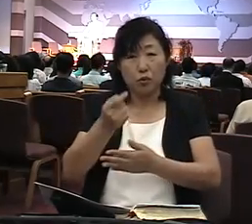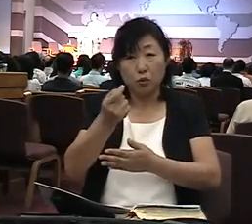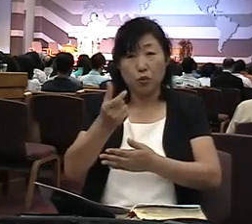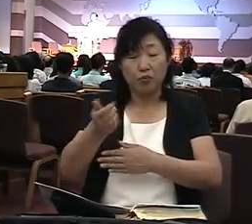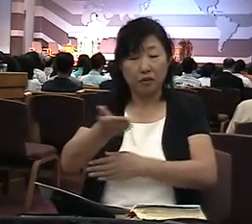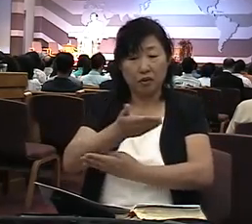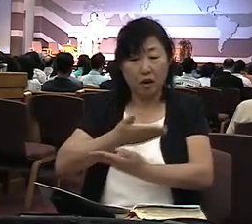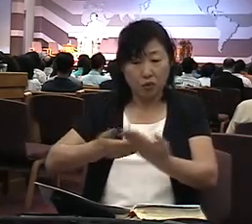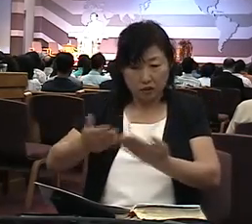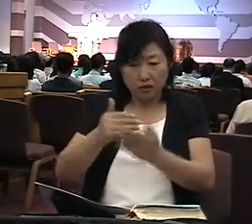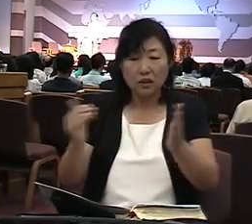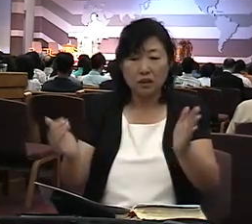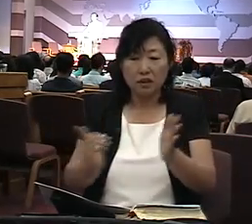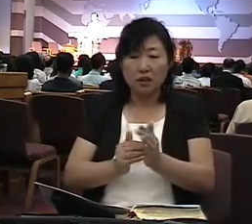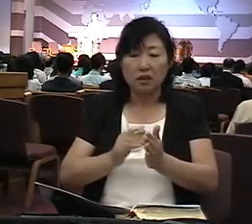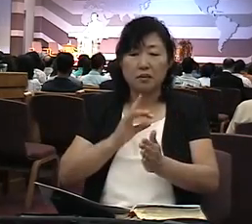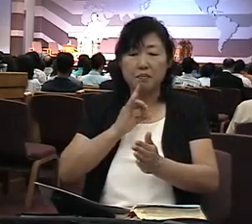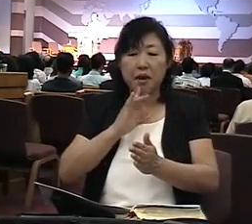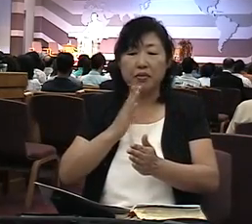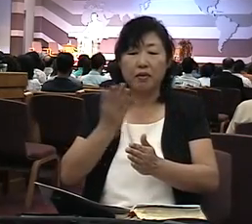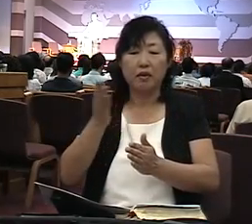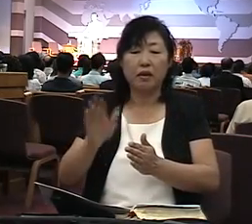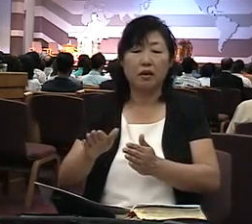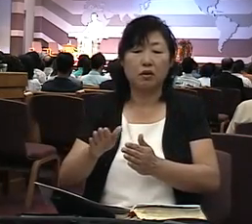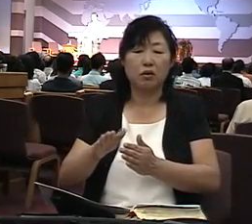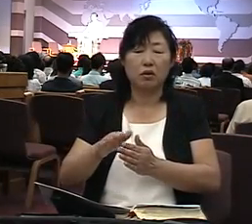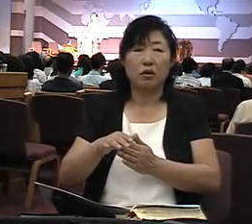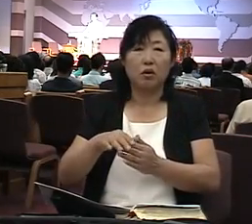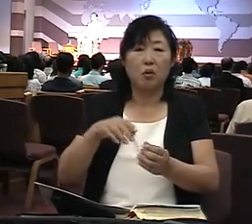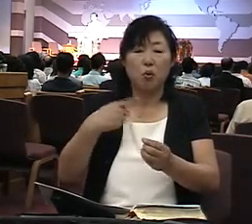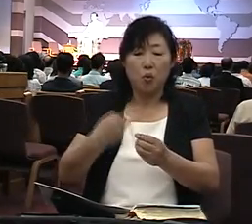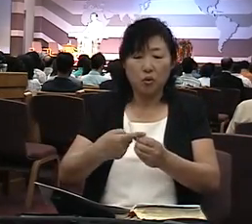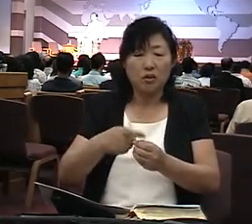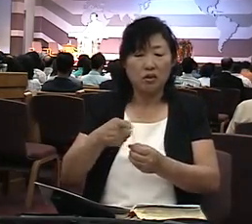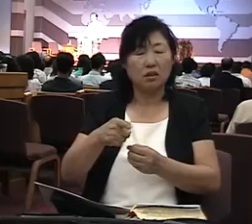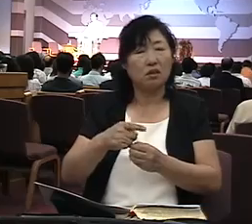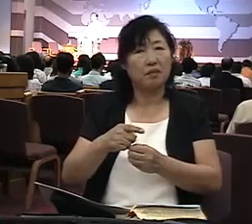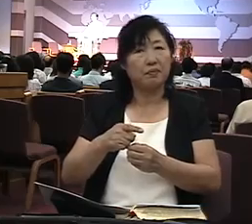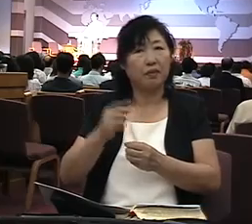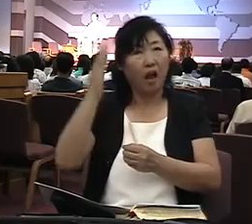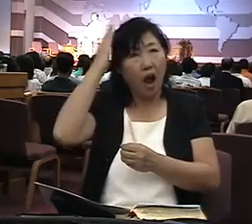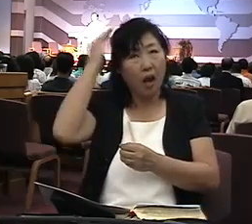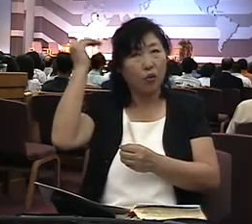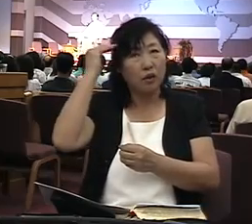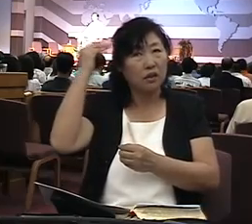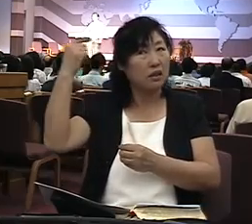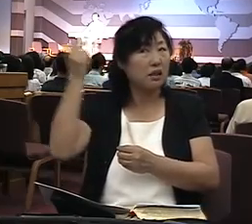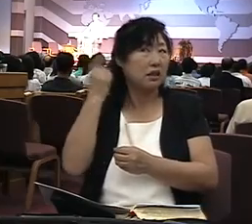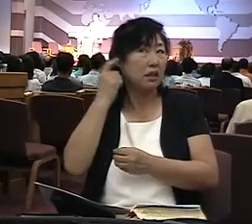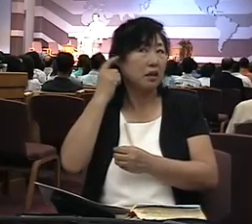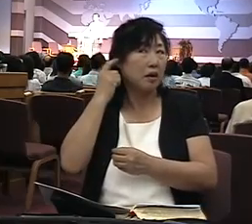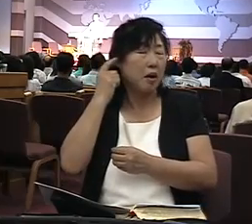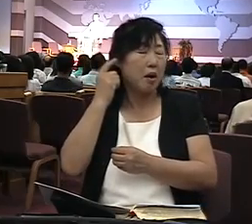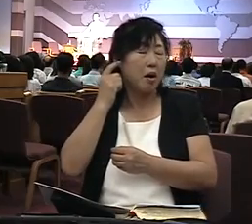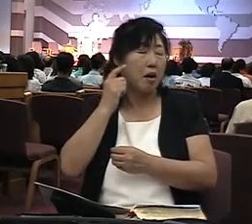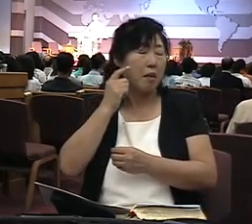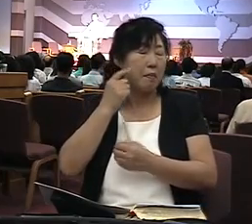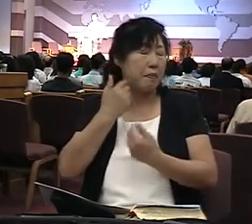우선 그때 그 한국에서 들려진 이 막강한 이 반대적 그 목소리가 너무나